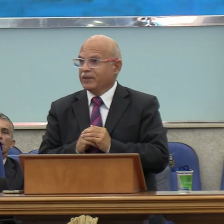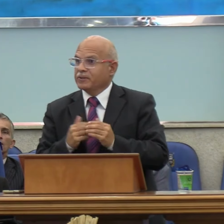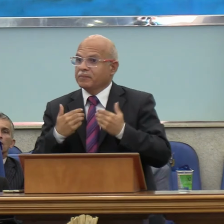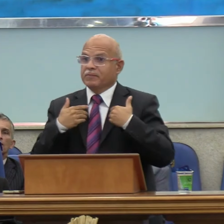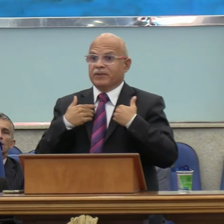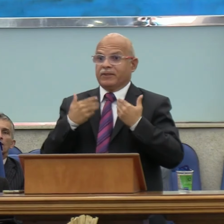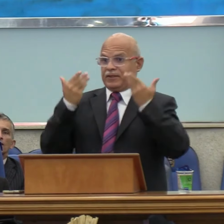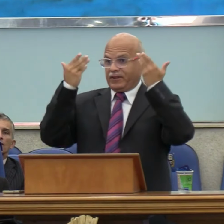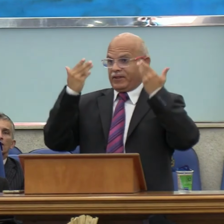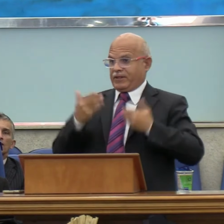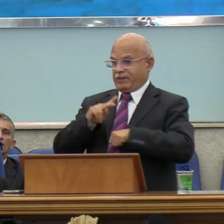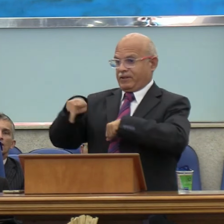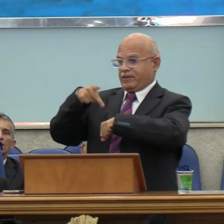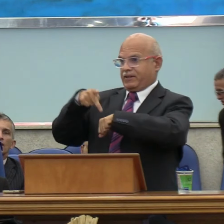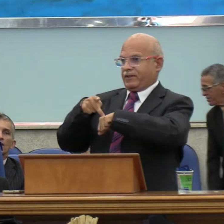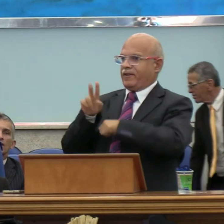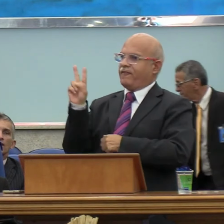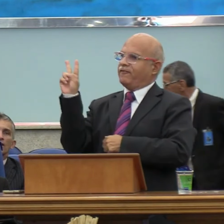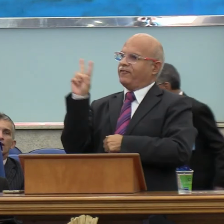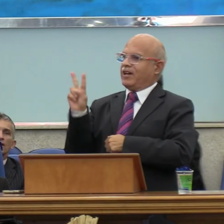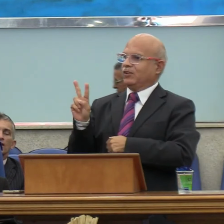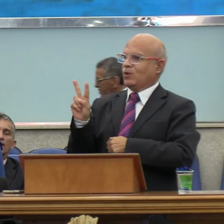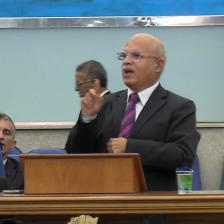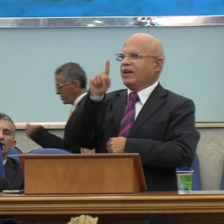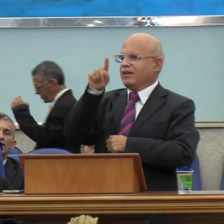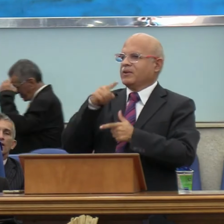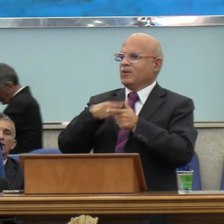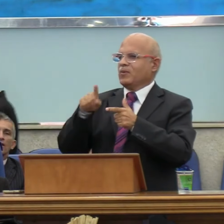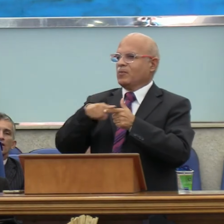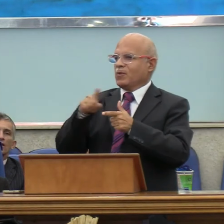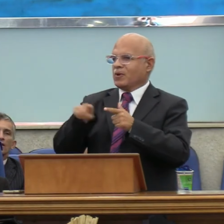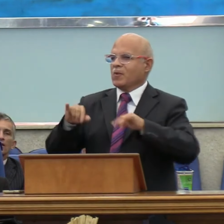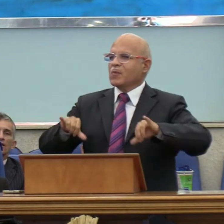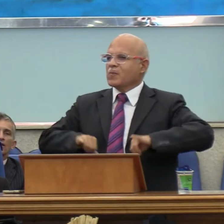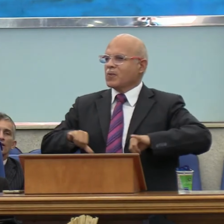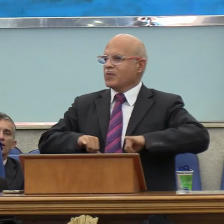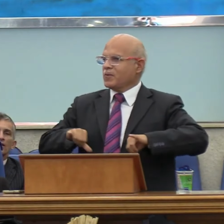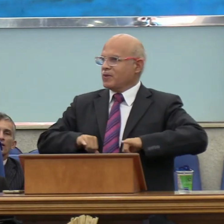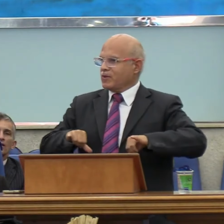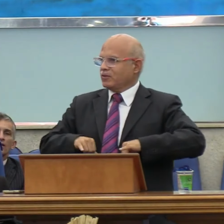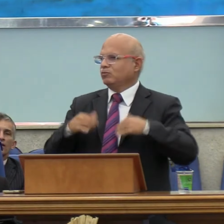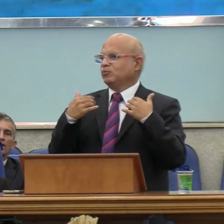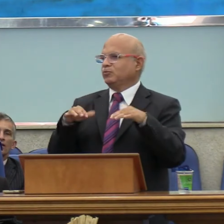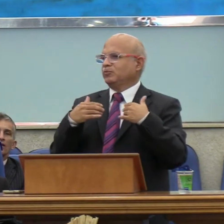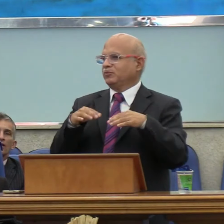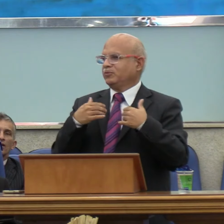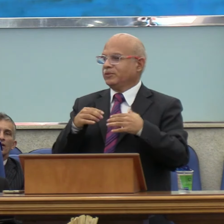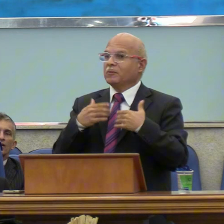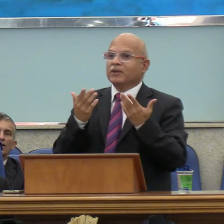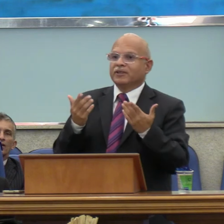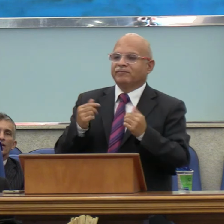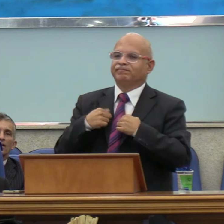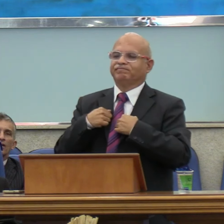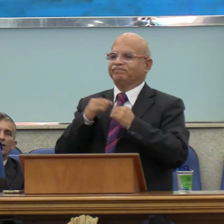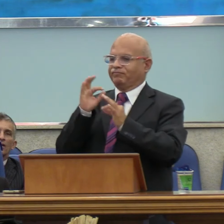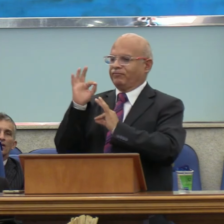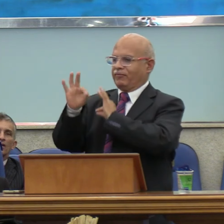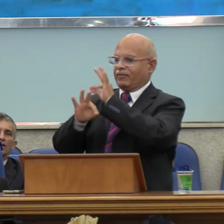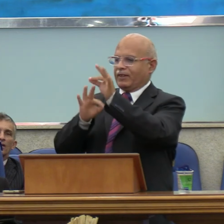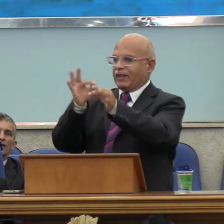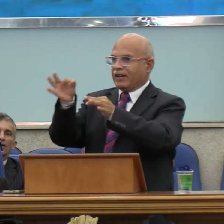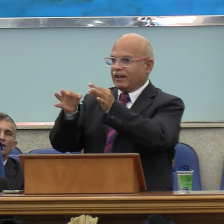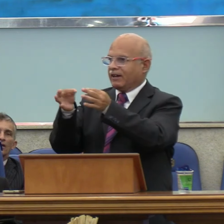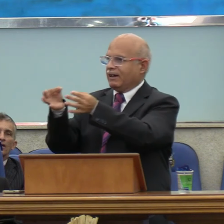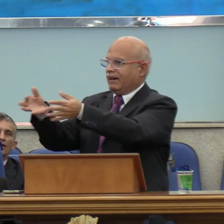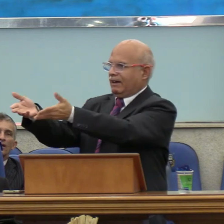A minha esposa ficou na Venezuela, eu estou aqui e moro lá e quero compartilhar, porque existem muitos